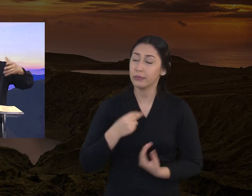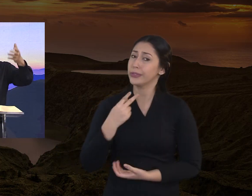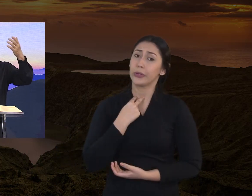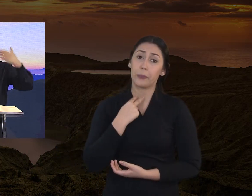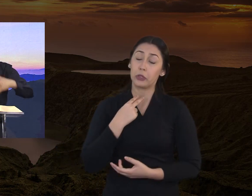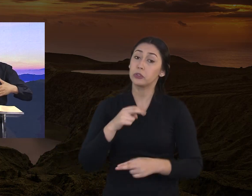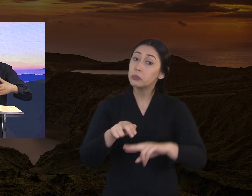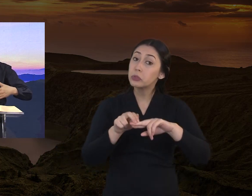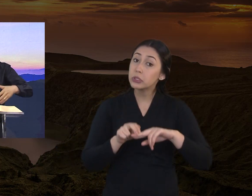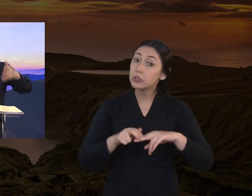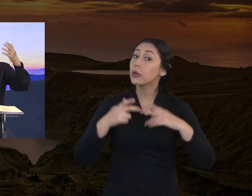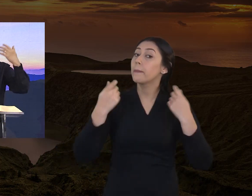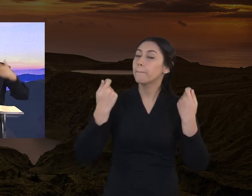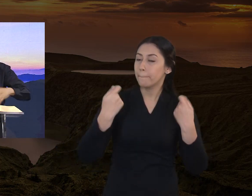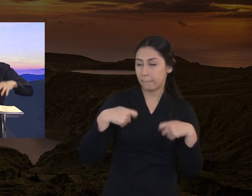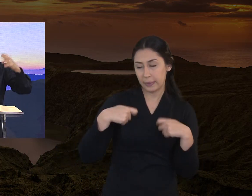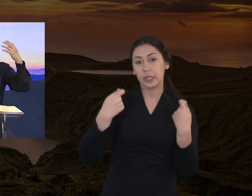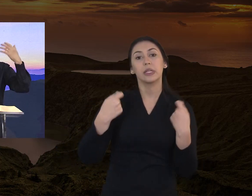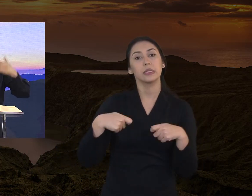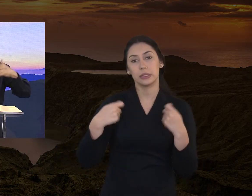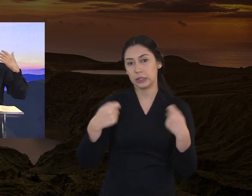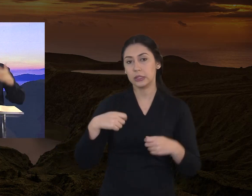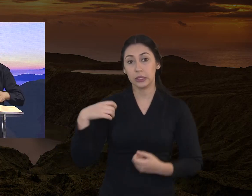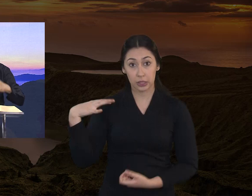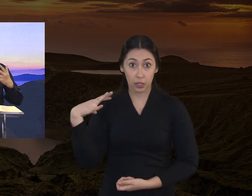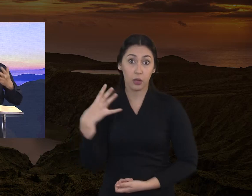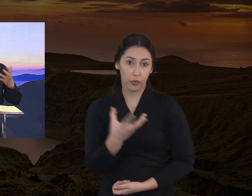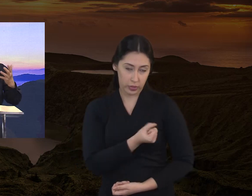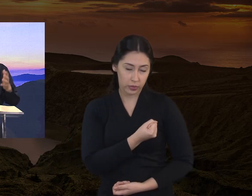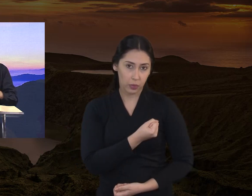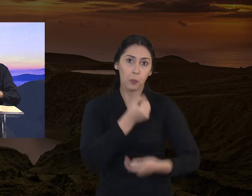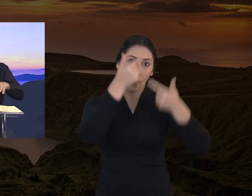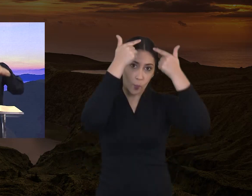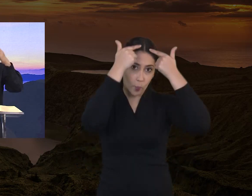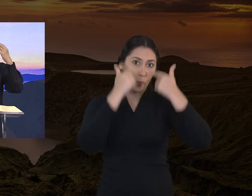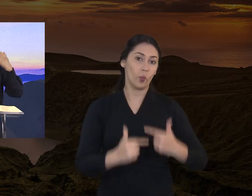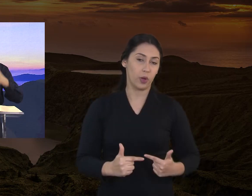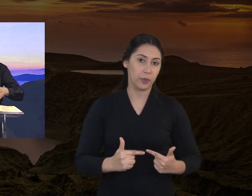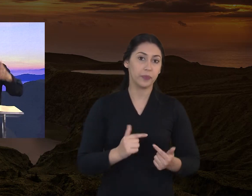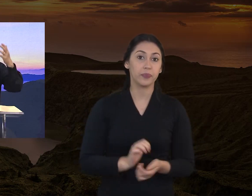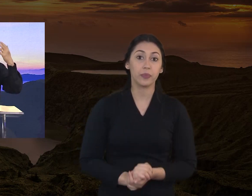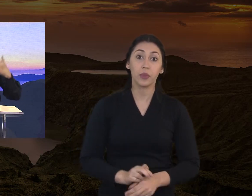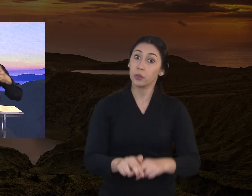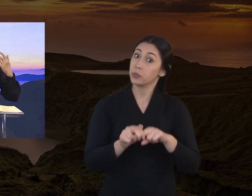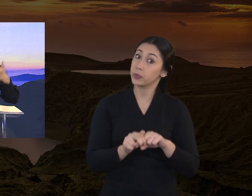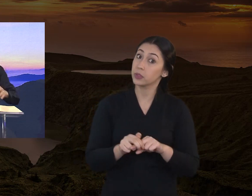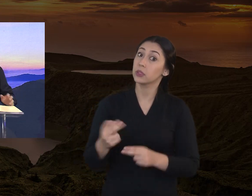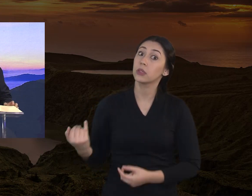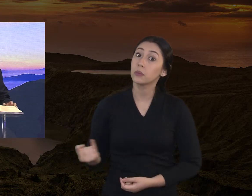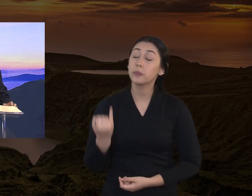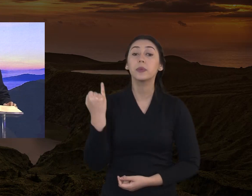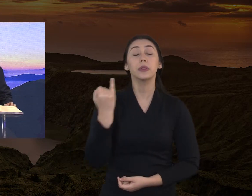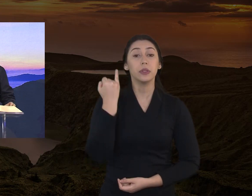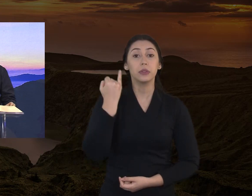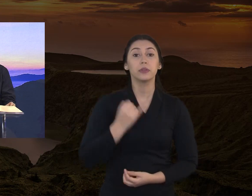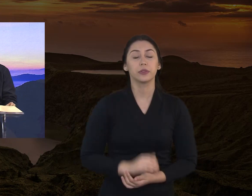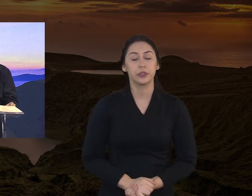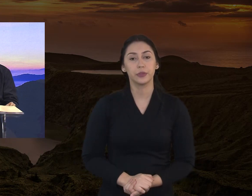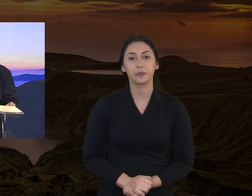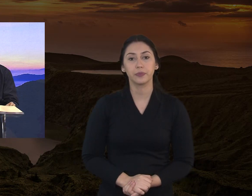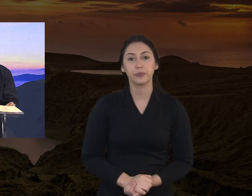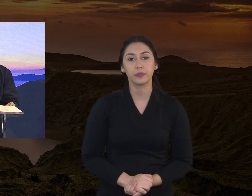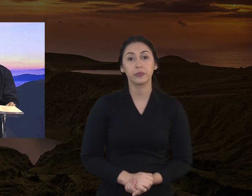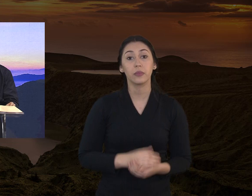Portanto, precisa-se passar pela redenção. Aí você vê a importância da redenção. Muito bem.